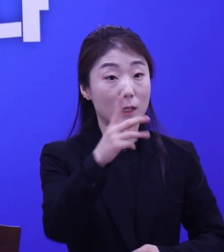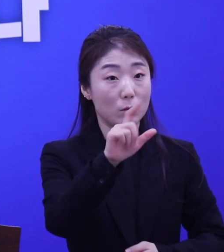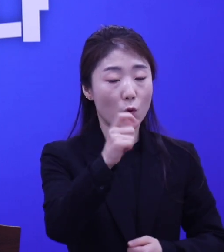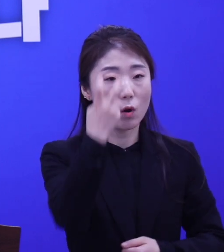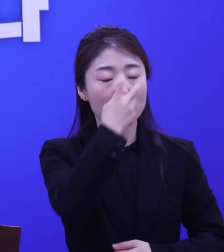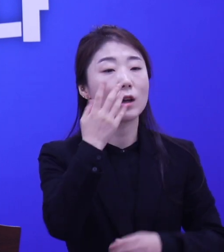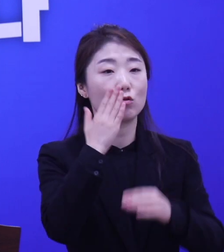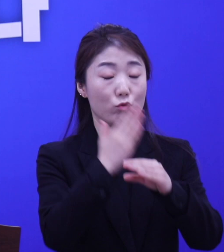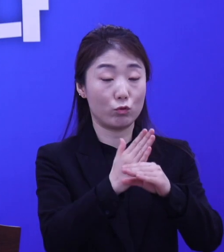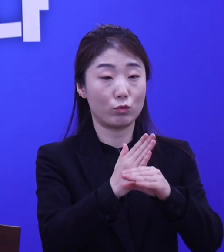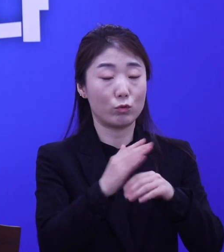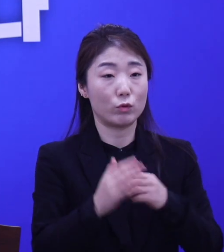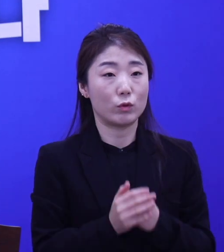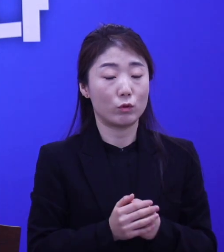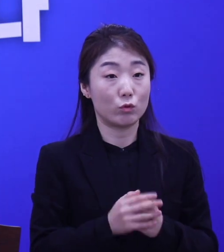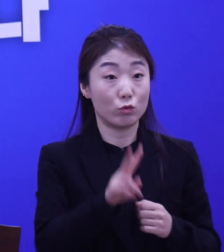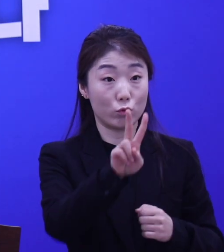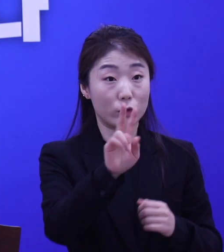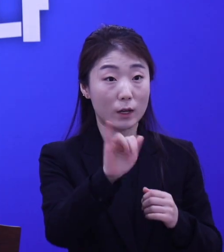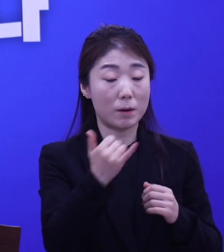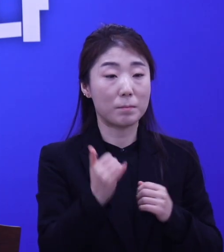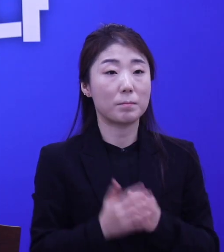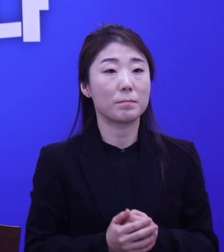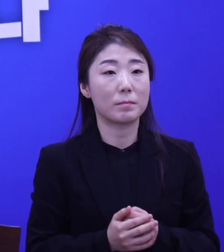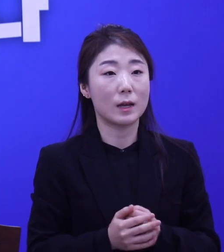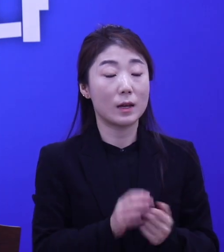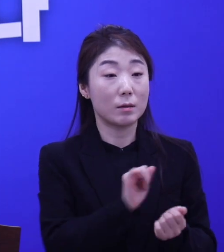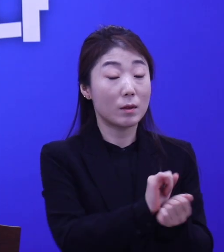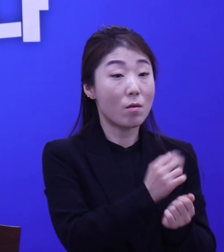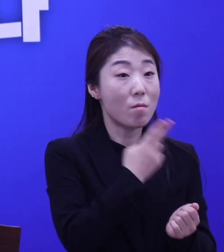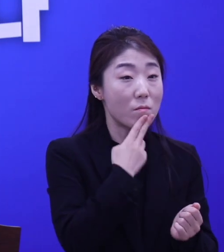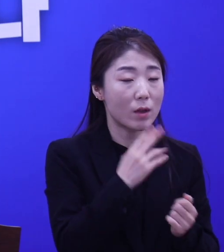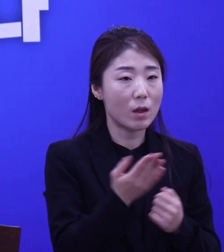2명입니다. 음성 4명은 기존 확진자입니다.